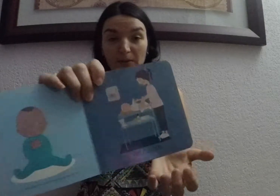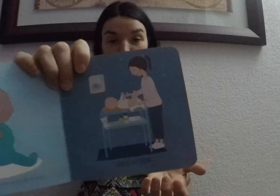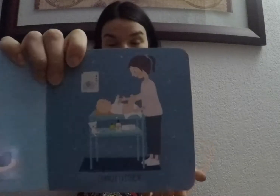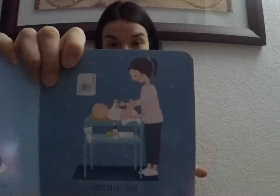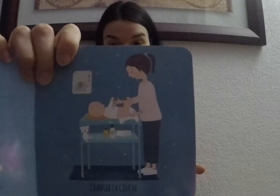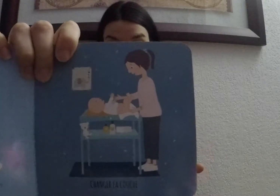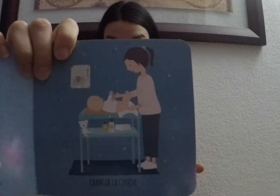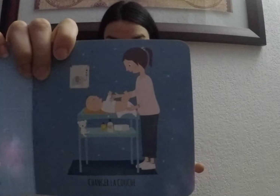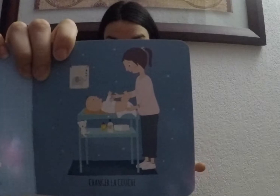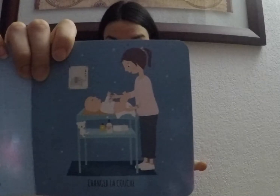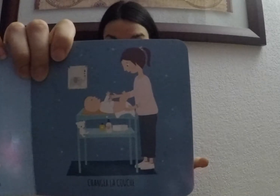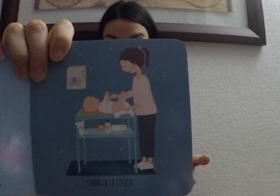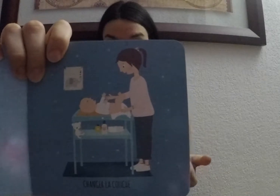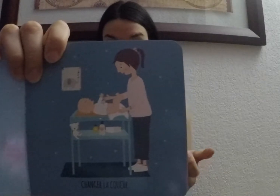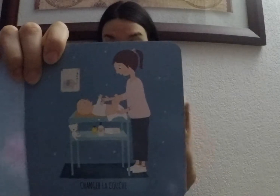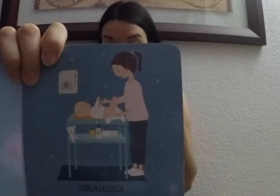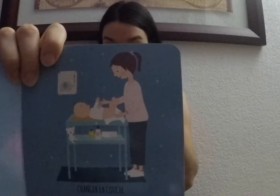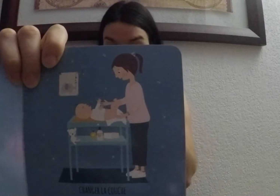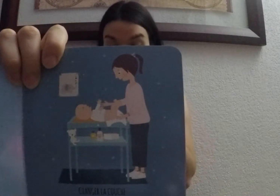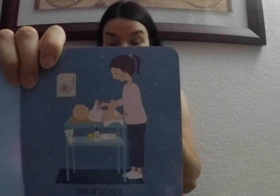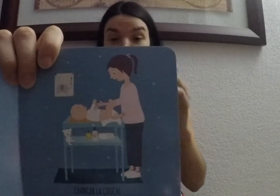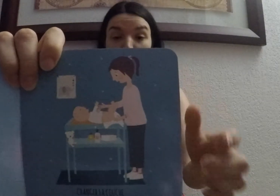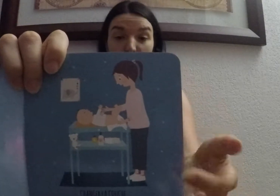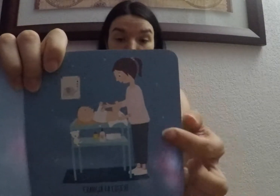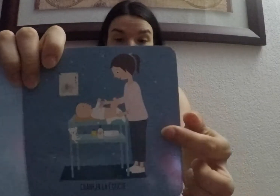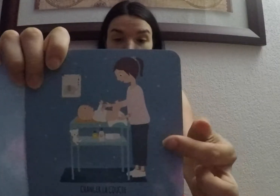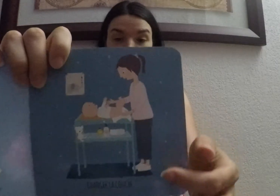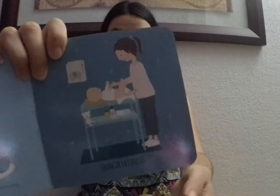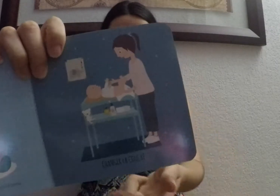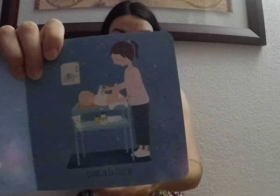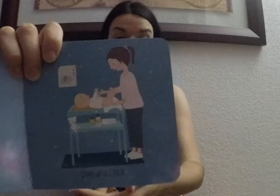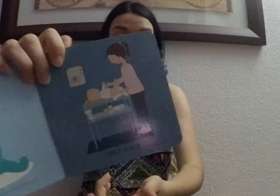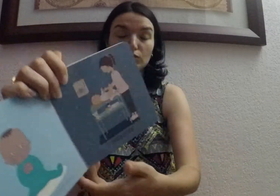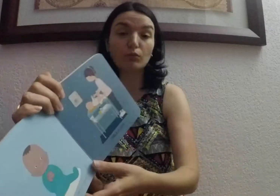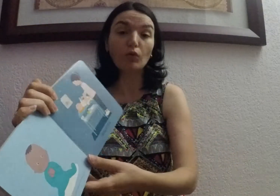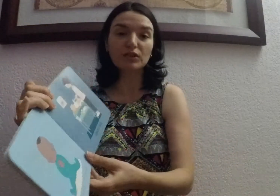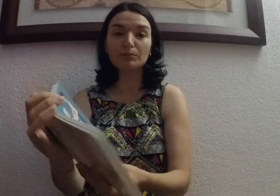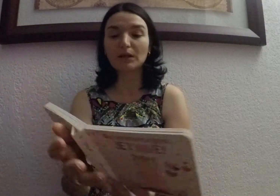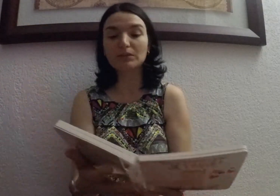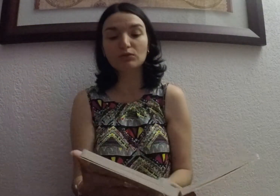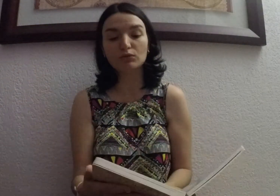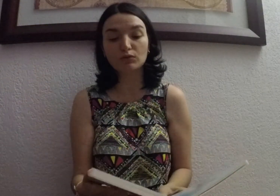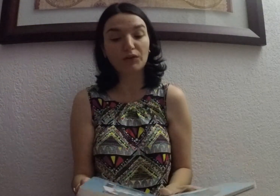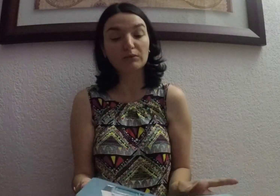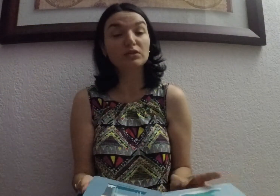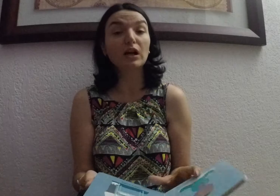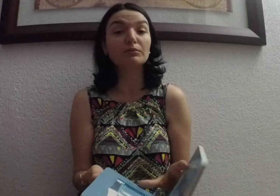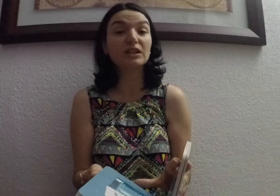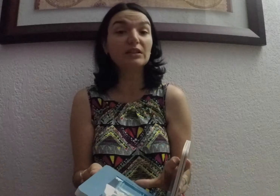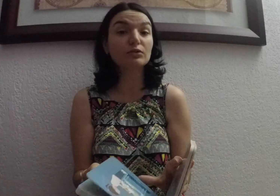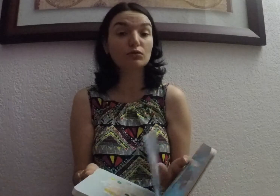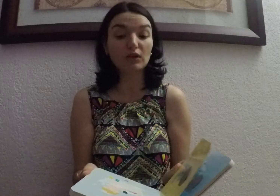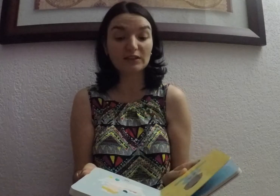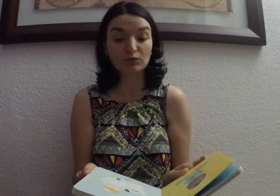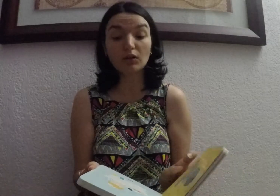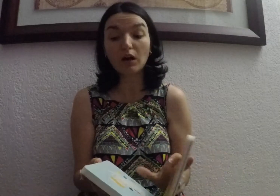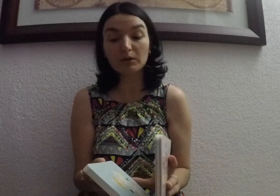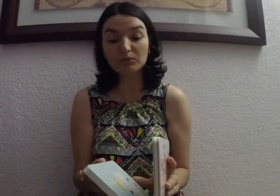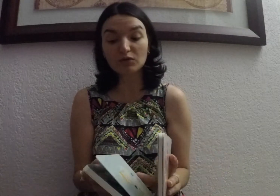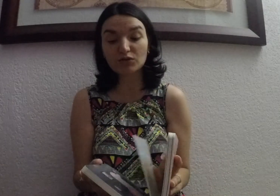maman change le bébé et changer la couche comme Hugo. Et donc, bon, ça me permet de faire un petit livre de lecture. En même temps, je signe